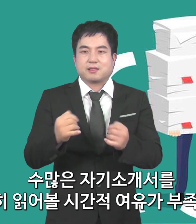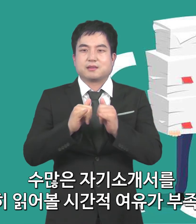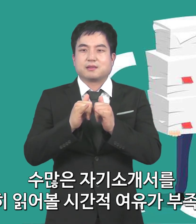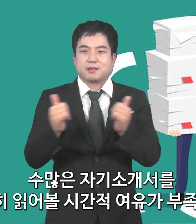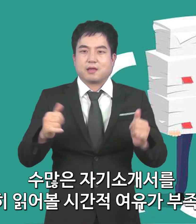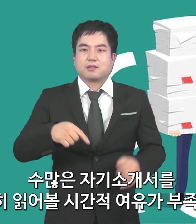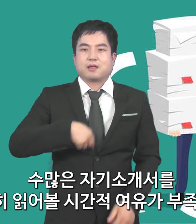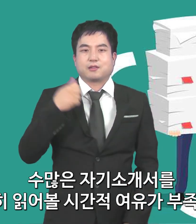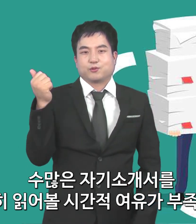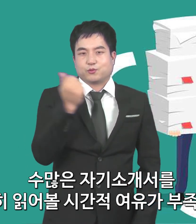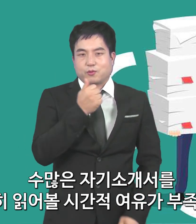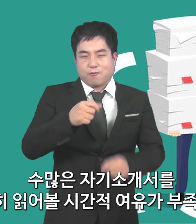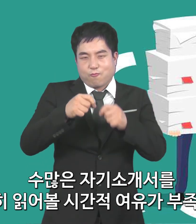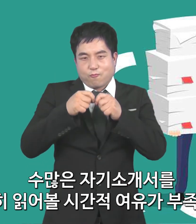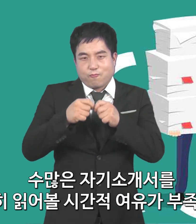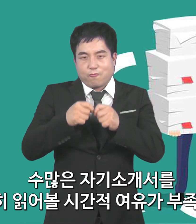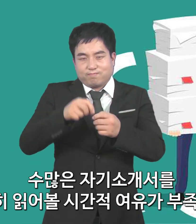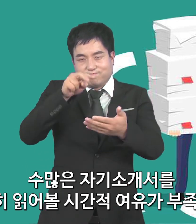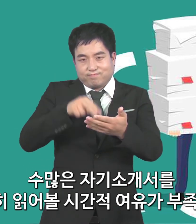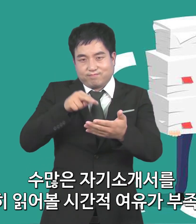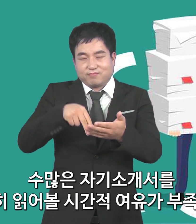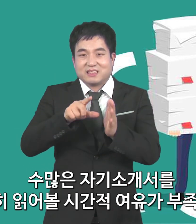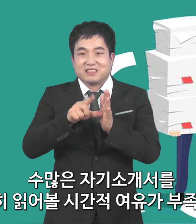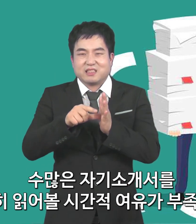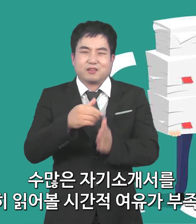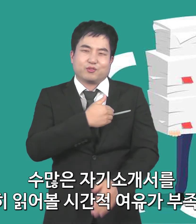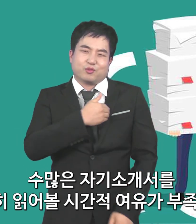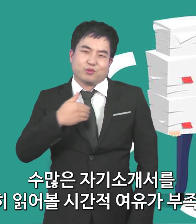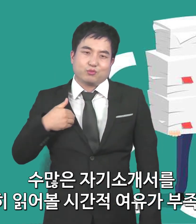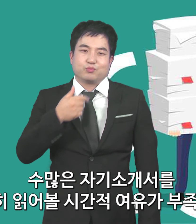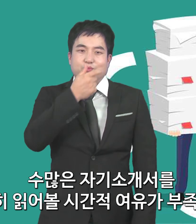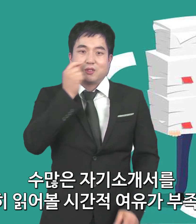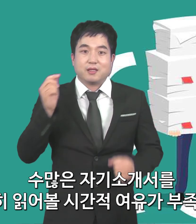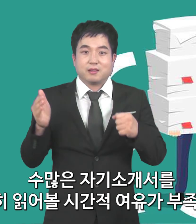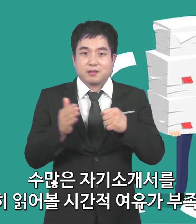수많은 자기소개서를 꼼꼼히 읽어볼 시간적 여유가 부족하므로